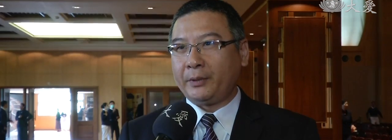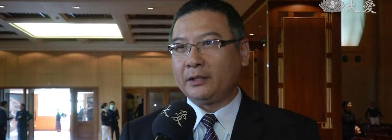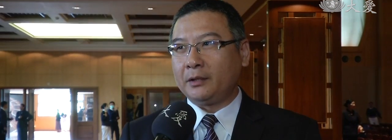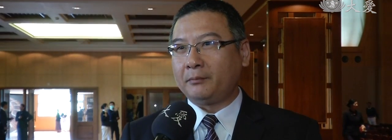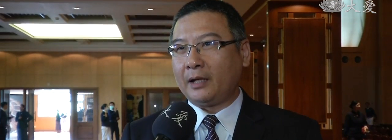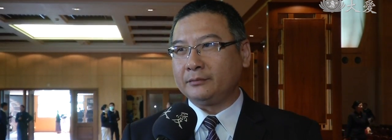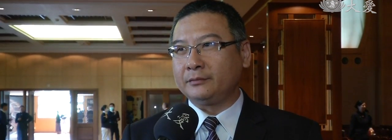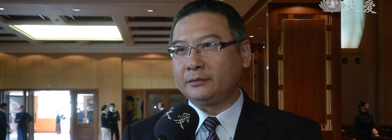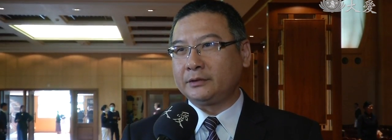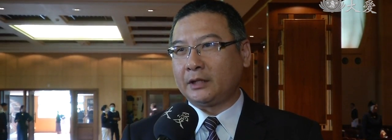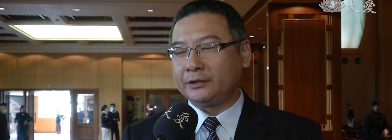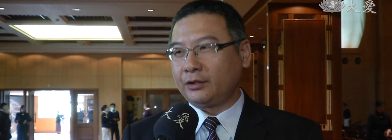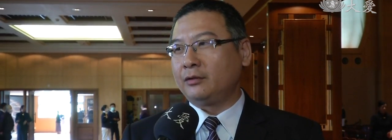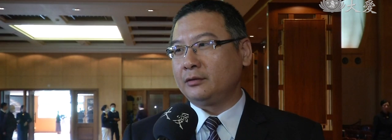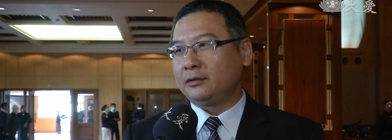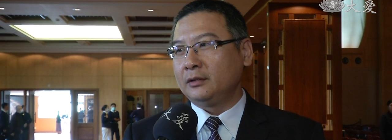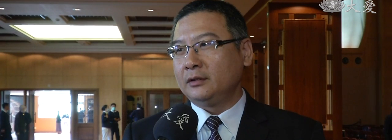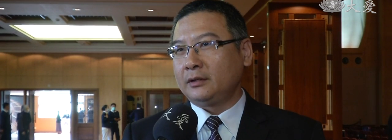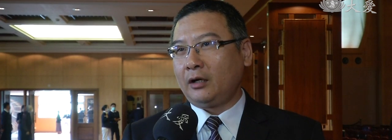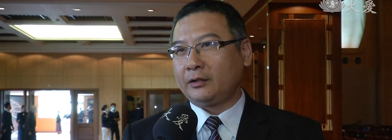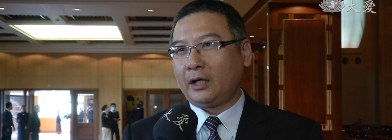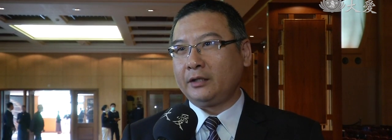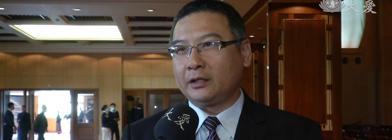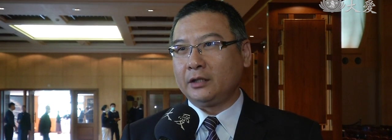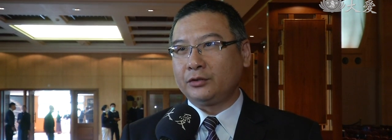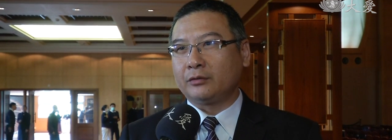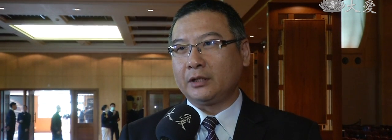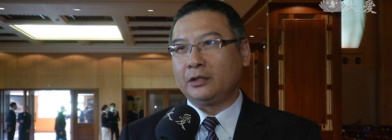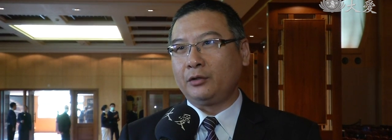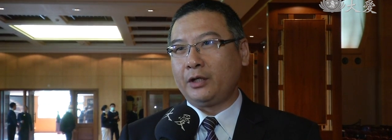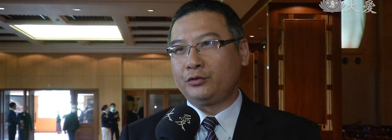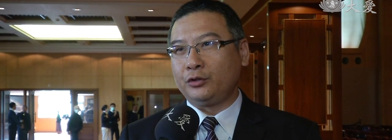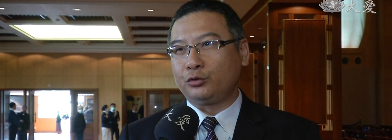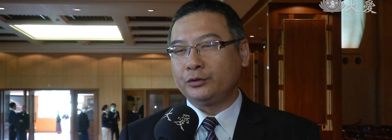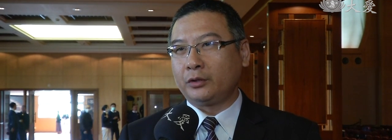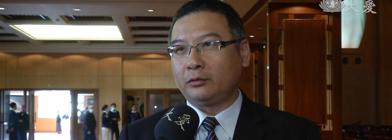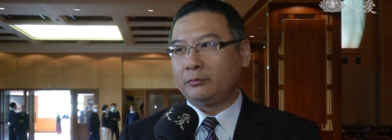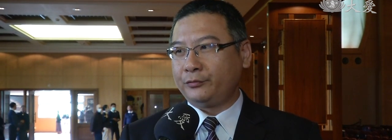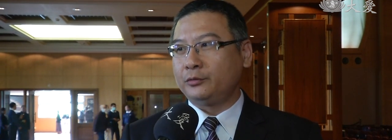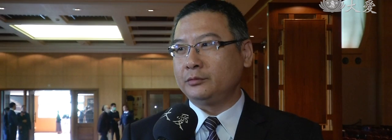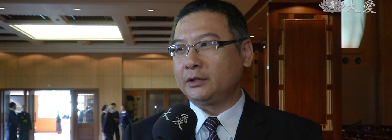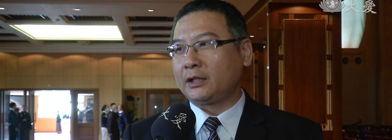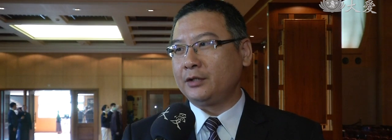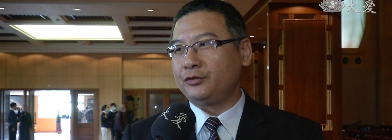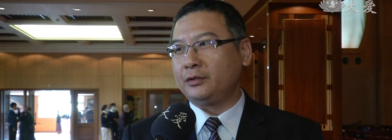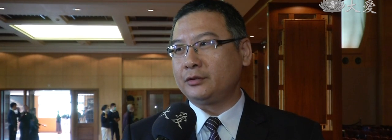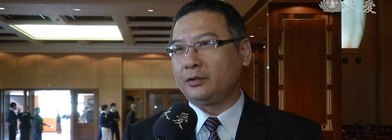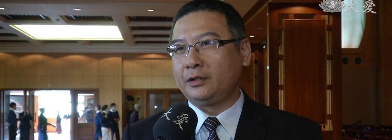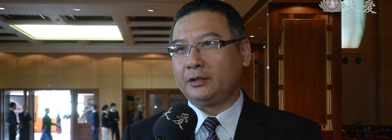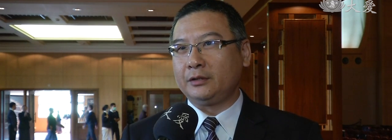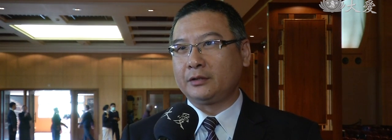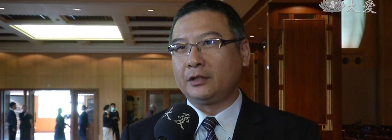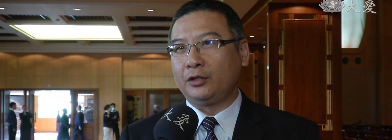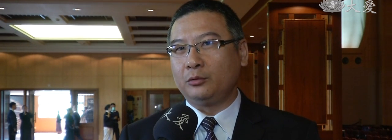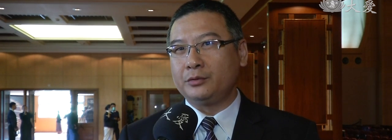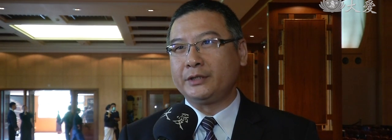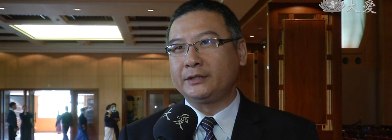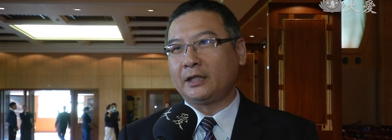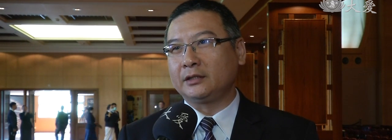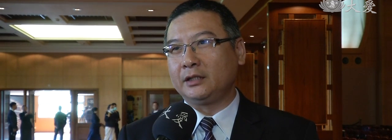得蛮成熟，然后他也更懂得会去尊重我们父母的感觉，所以这个有无形上的一